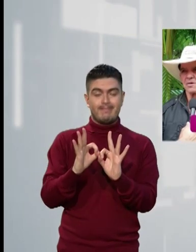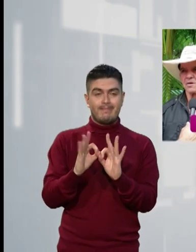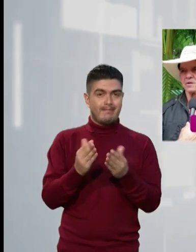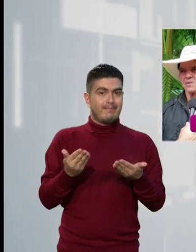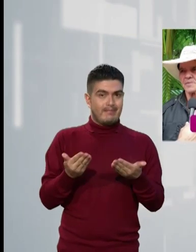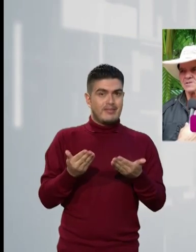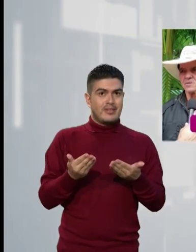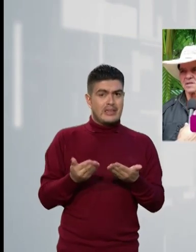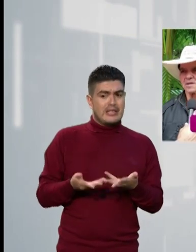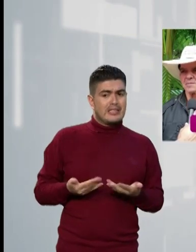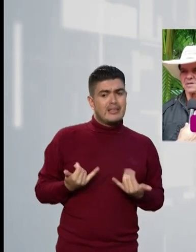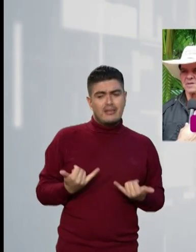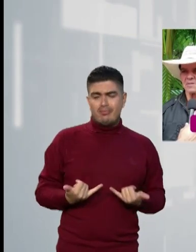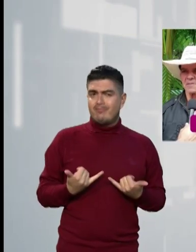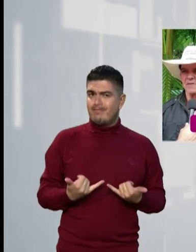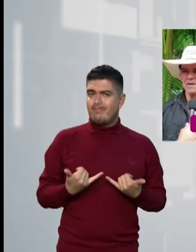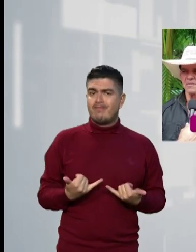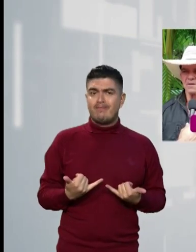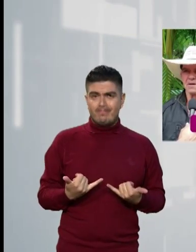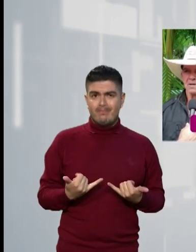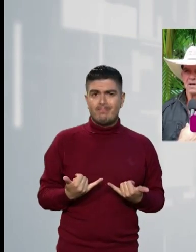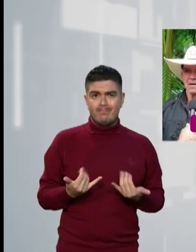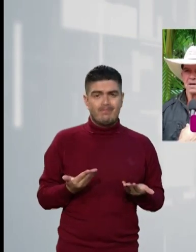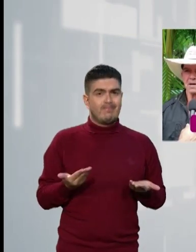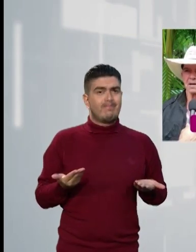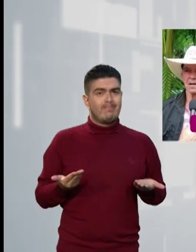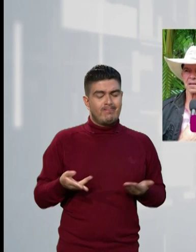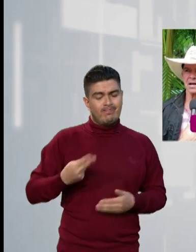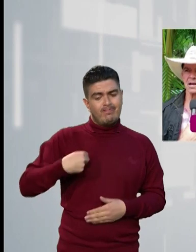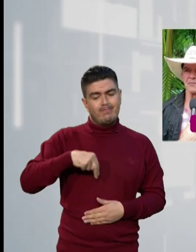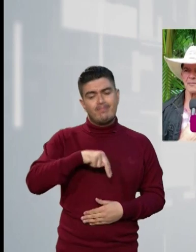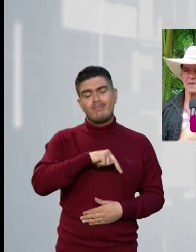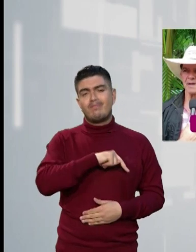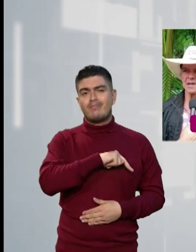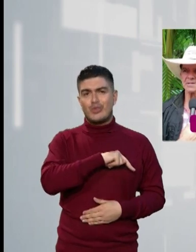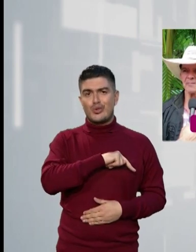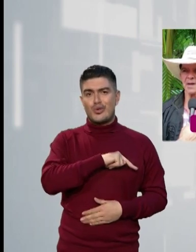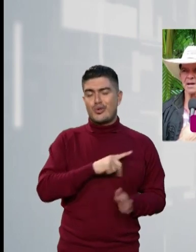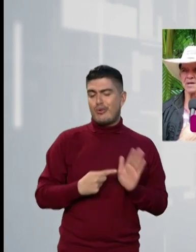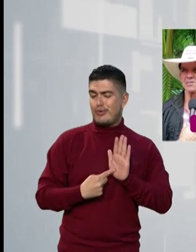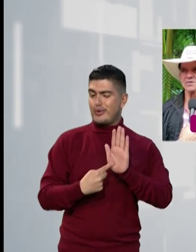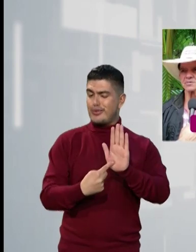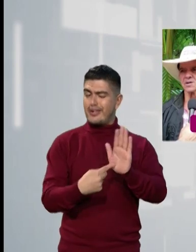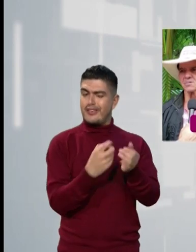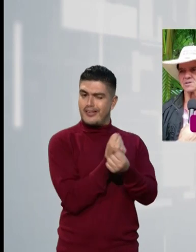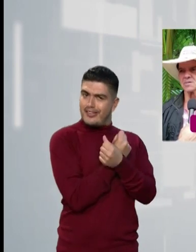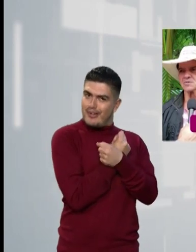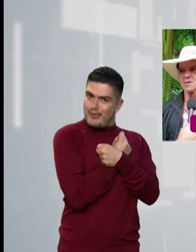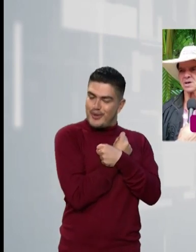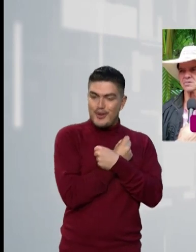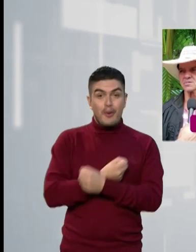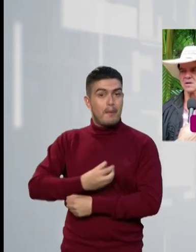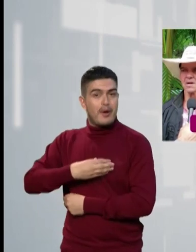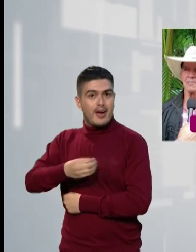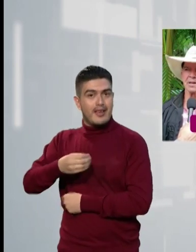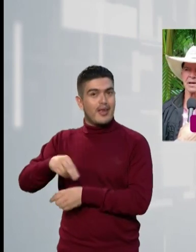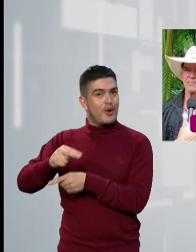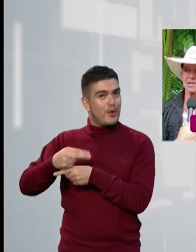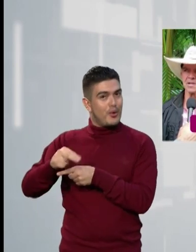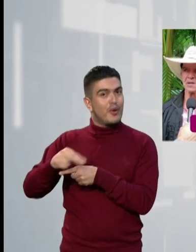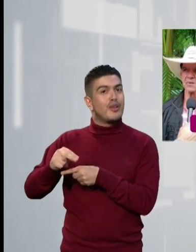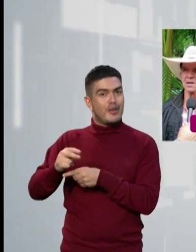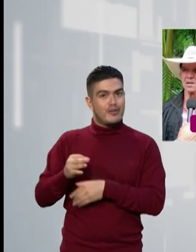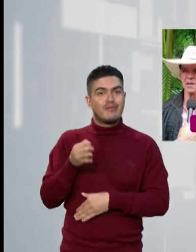que estamos a hoy yo pienso que tenemos que ser un reflejo de que el amor prevalezca para que nuestros hijos y nuestros nietos